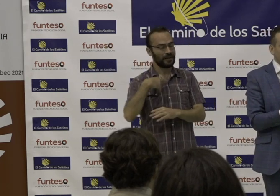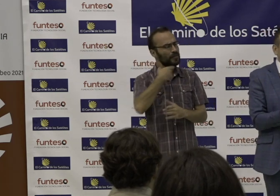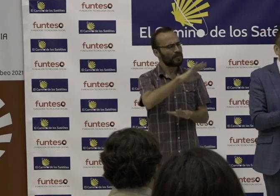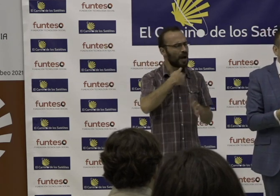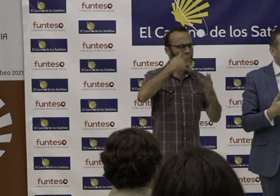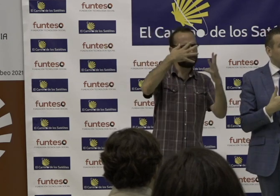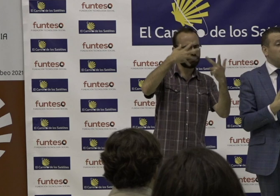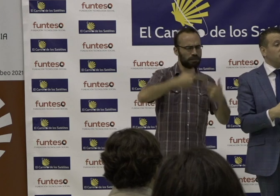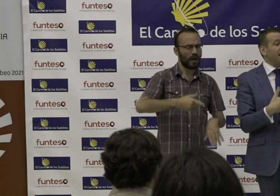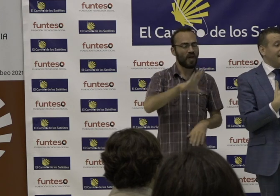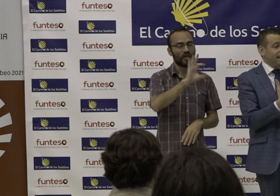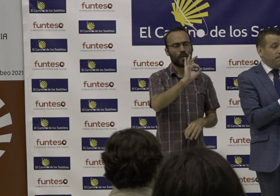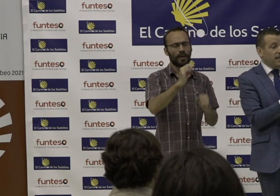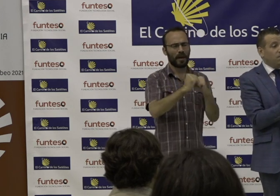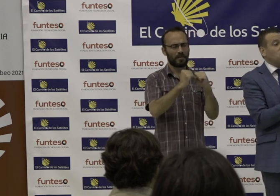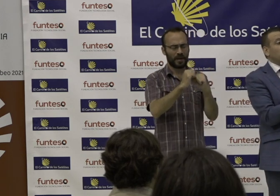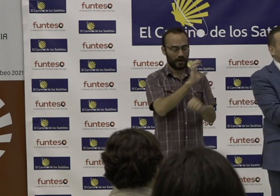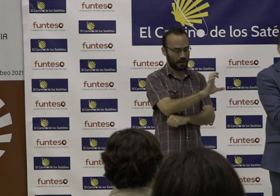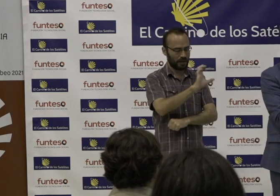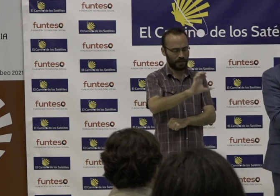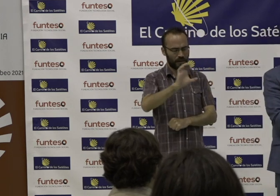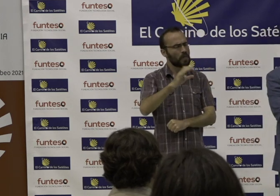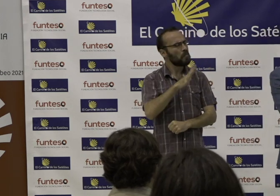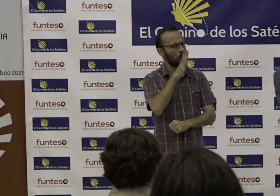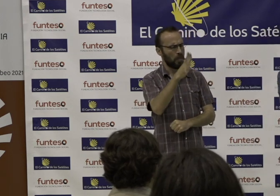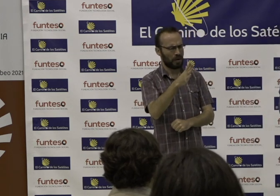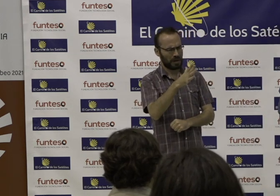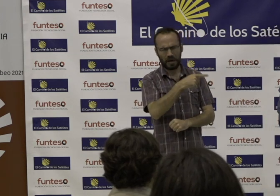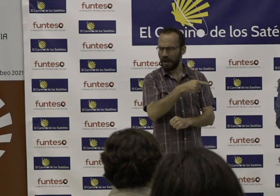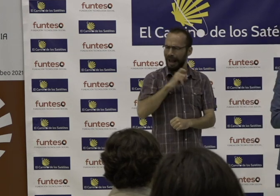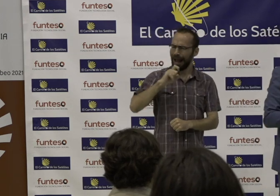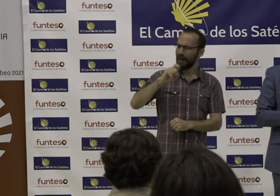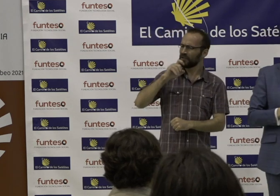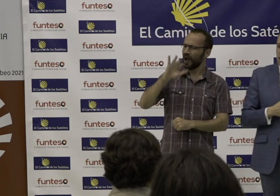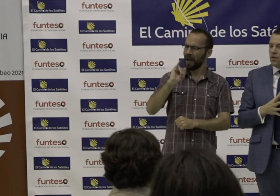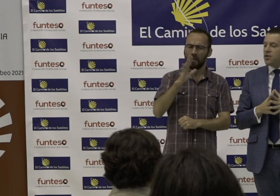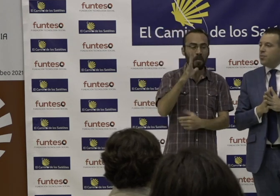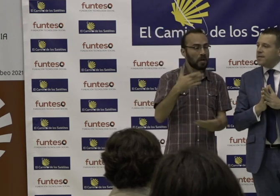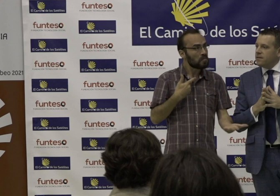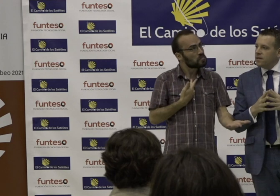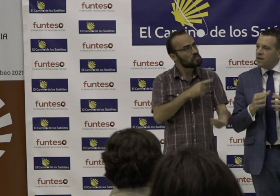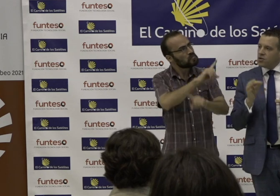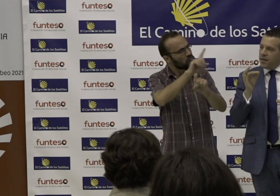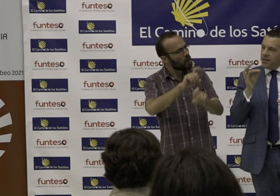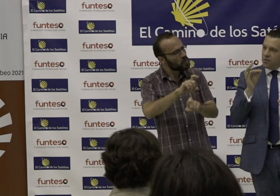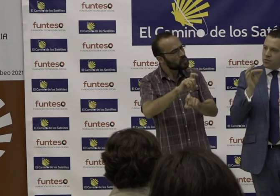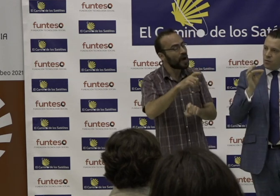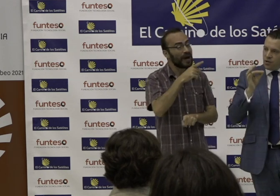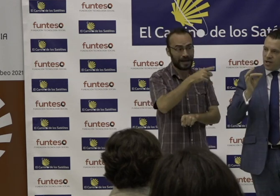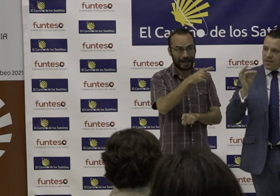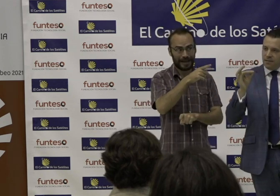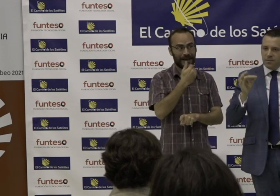50 piedras y pregunté el motivo de por qué se ponían esas piedras ahí. Y lo que supe es que los